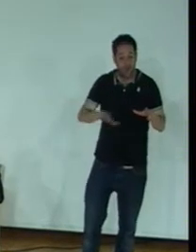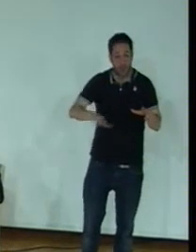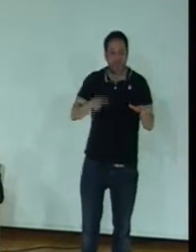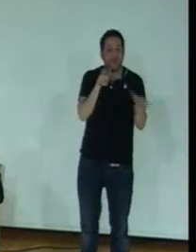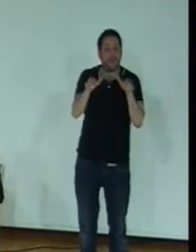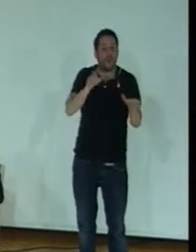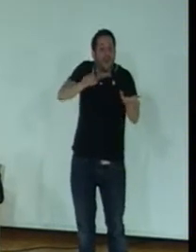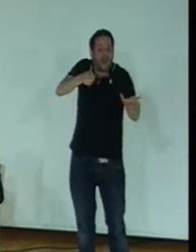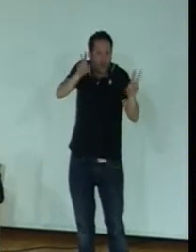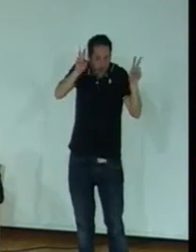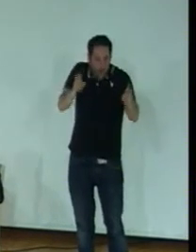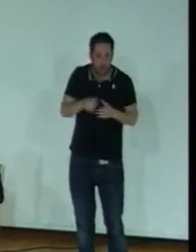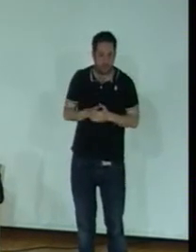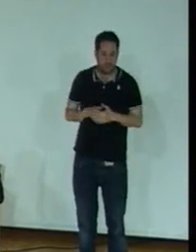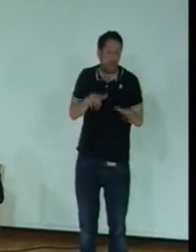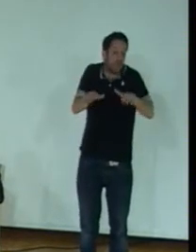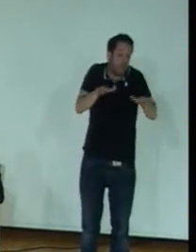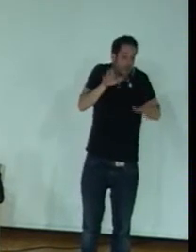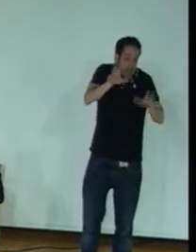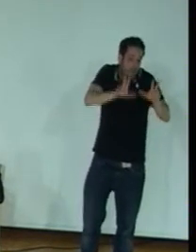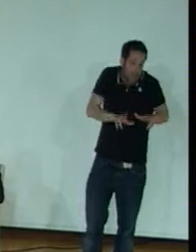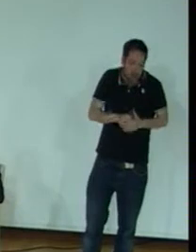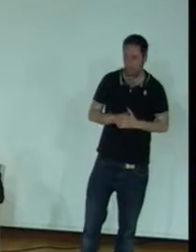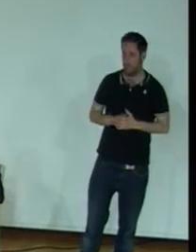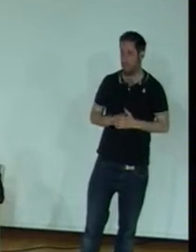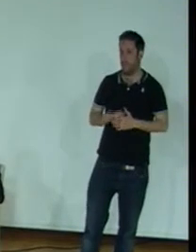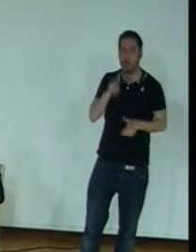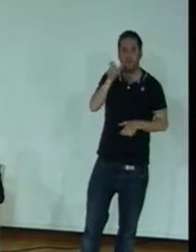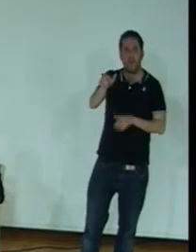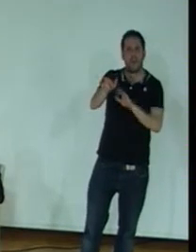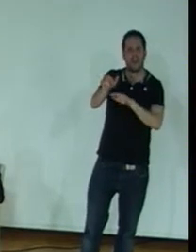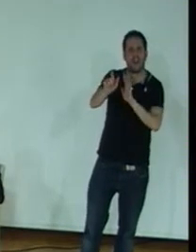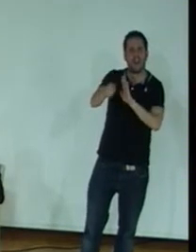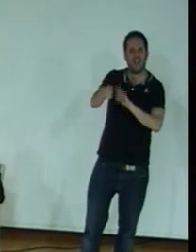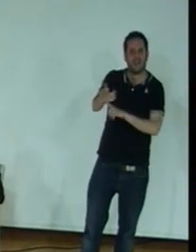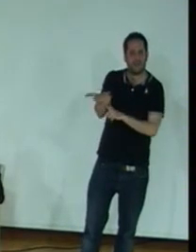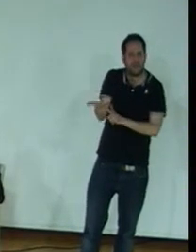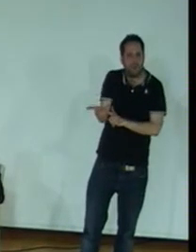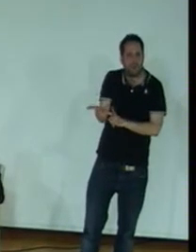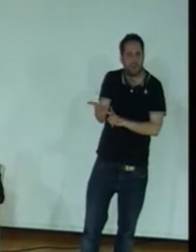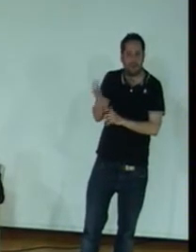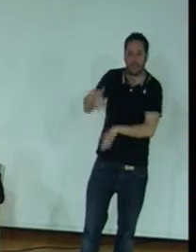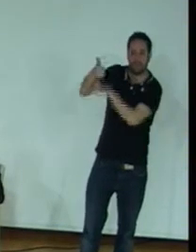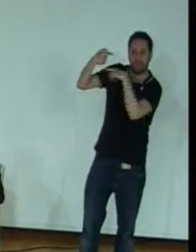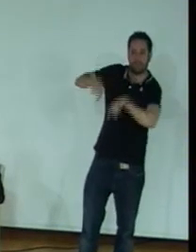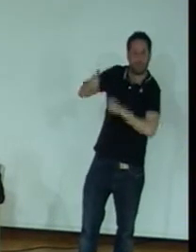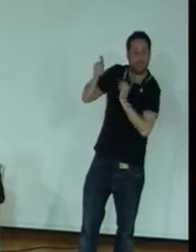mots-clés. C'est comme ça qu'ils les ont mis en œuvre. Un mot-clé, il est décidé par le pouvoir en place et il peut changer. Il